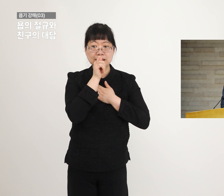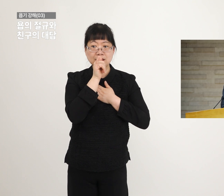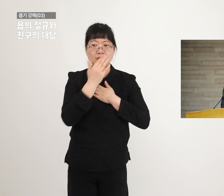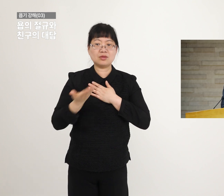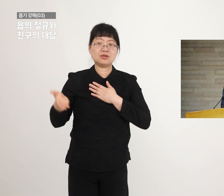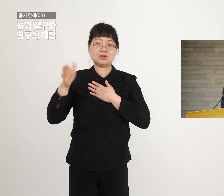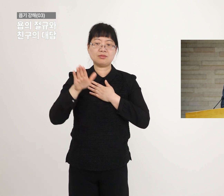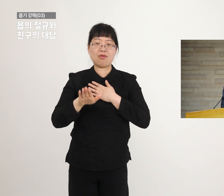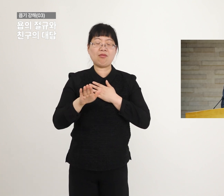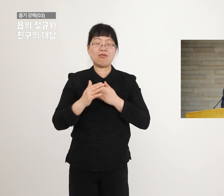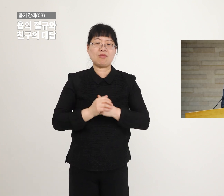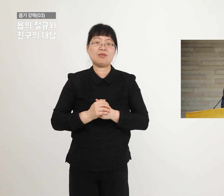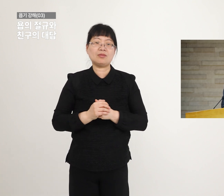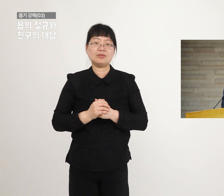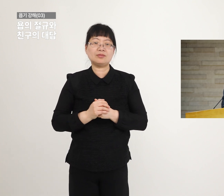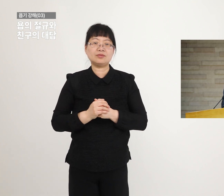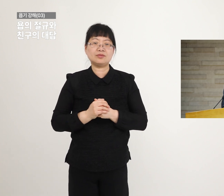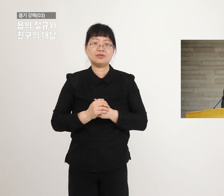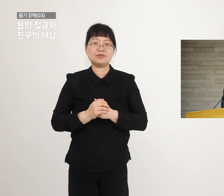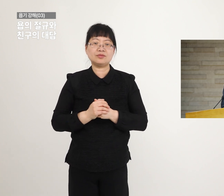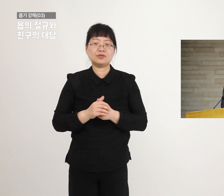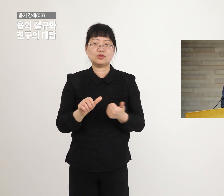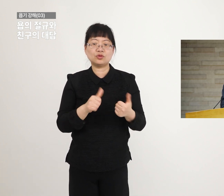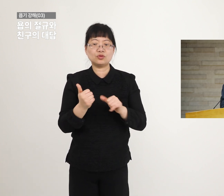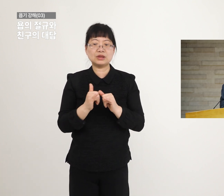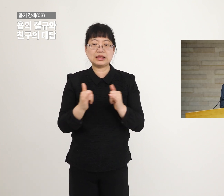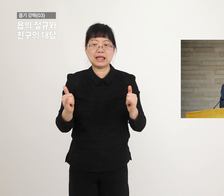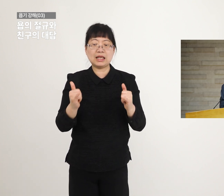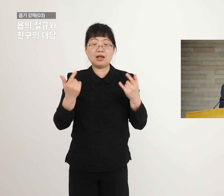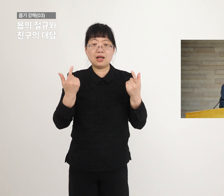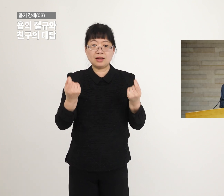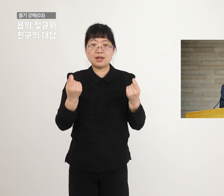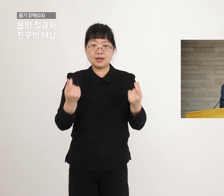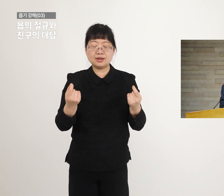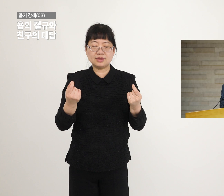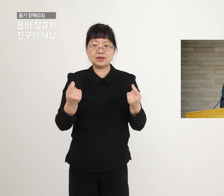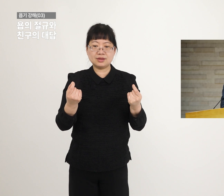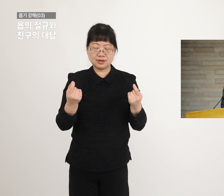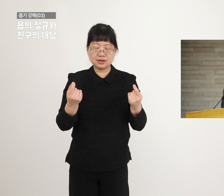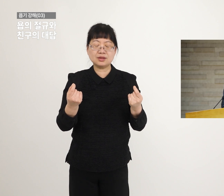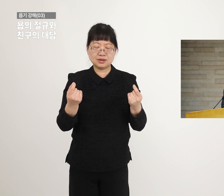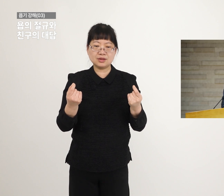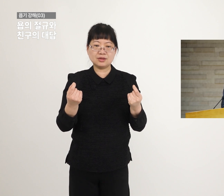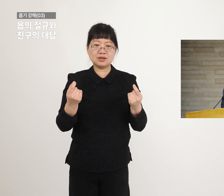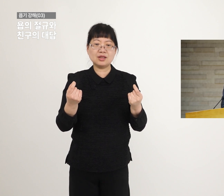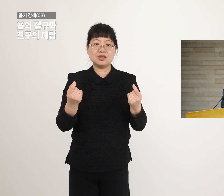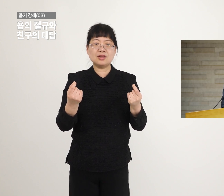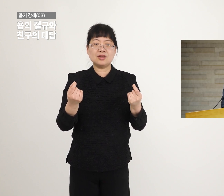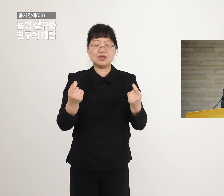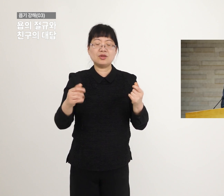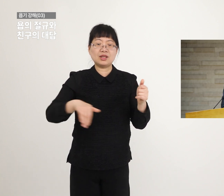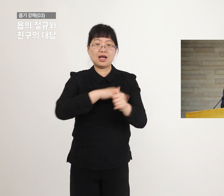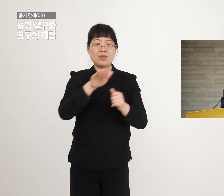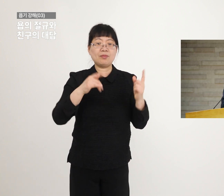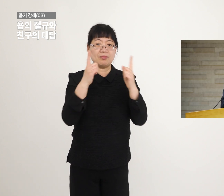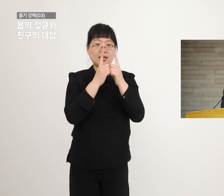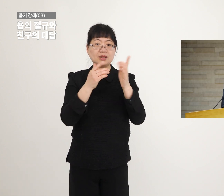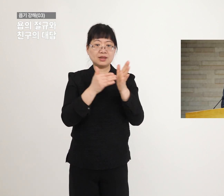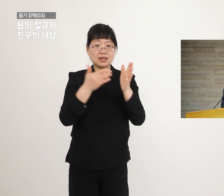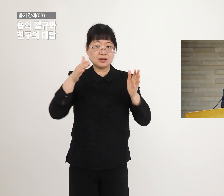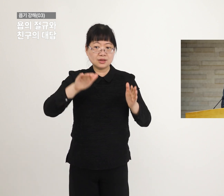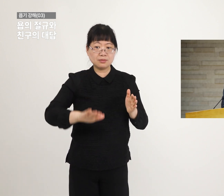무너짐에도 불구하고 거의 죽은 사람과 방불한 상황에 떨어졌음에도 불구하고